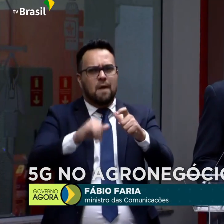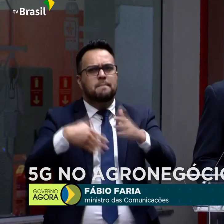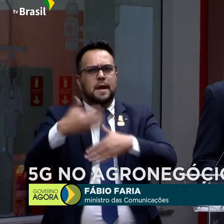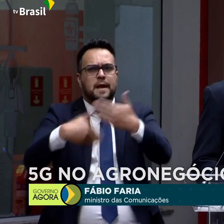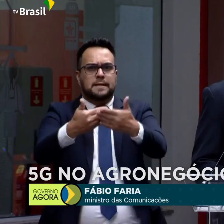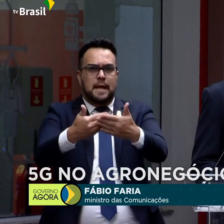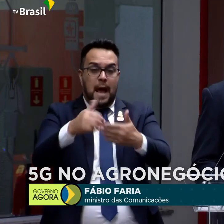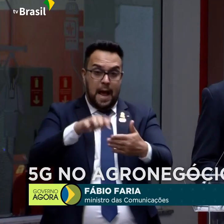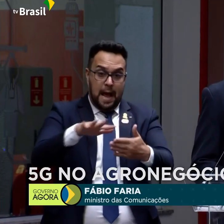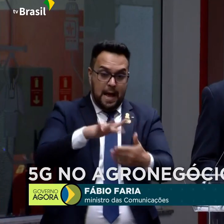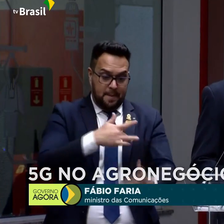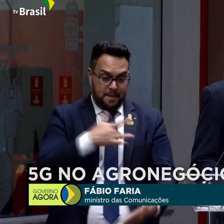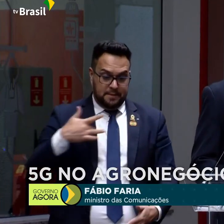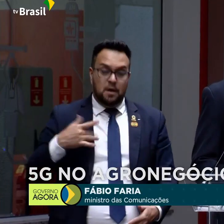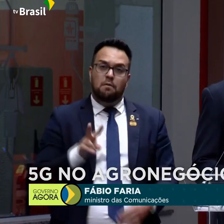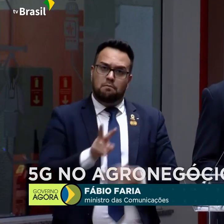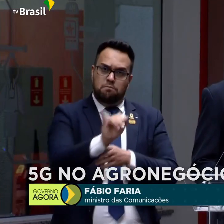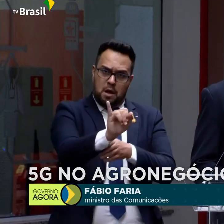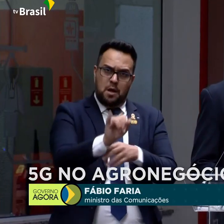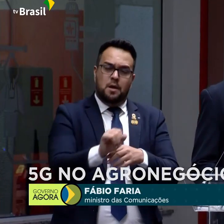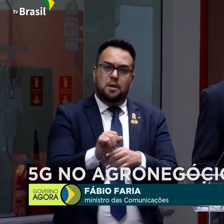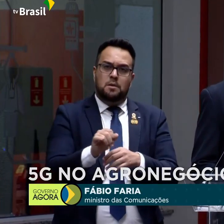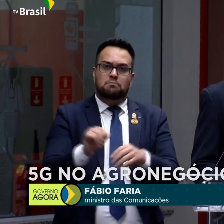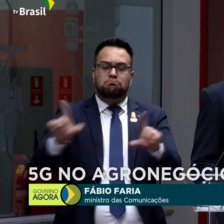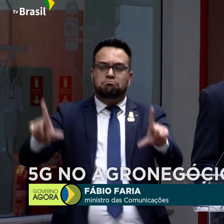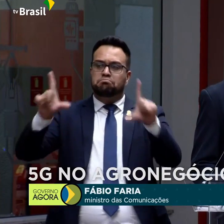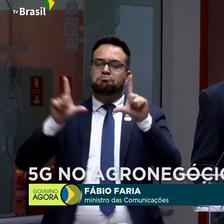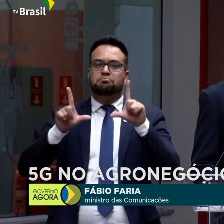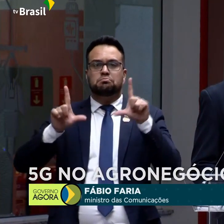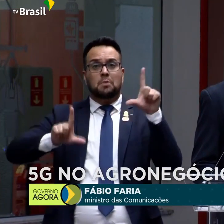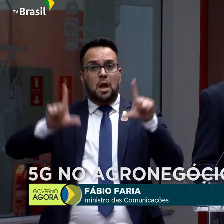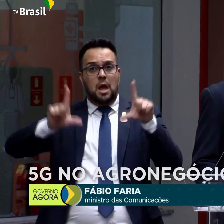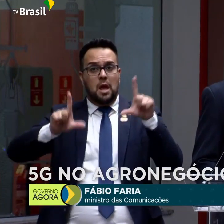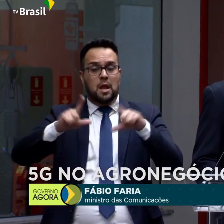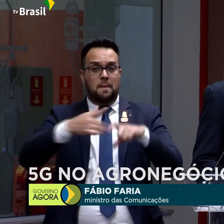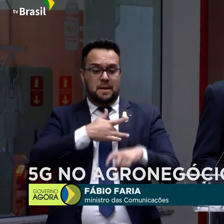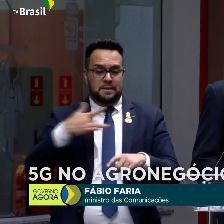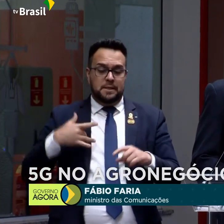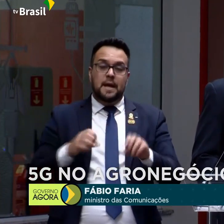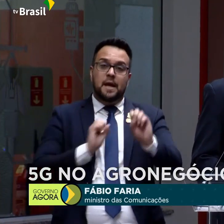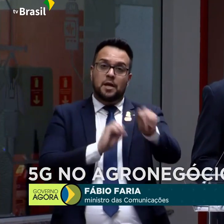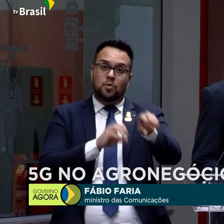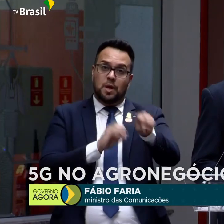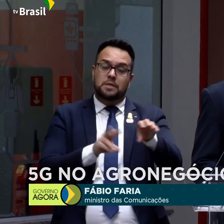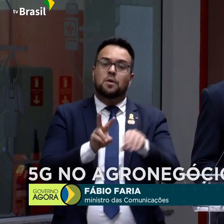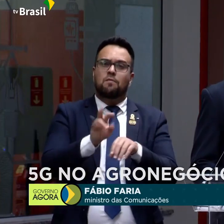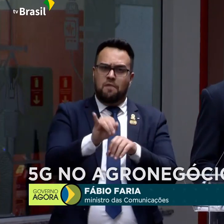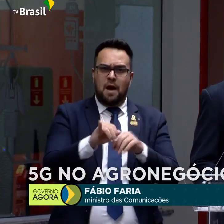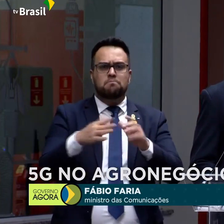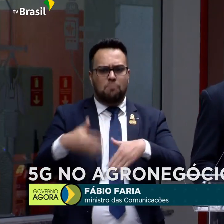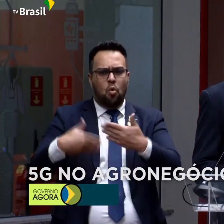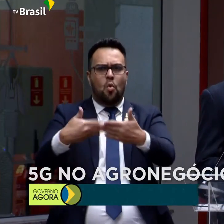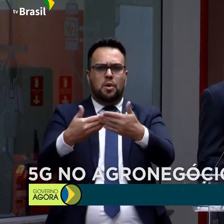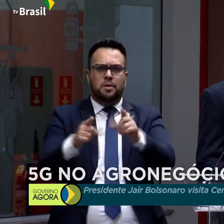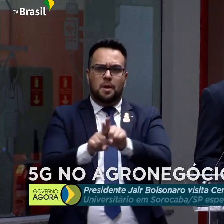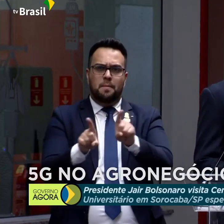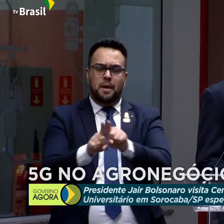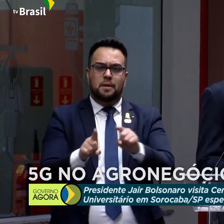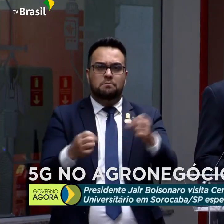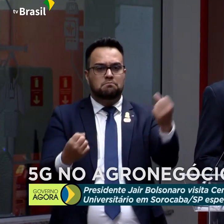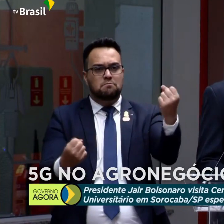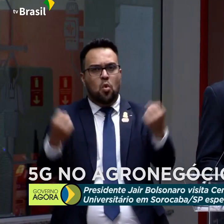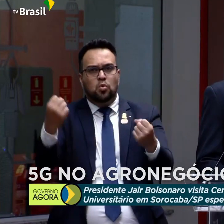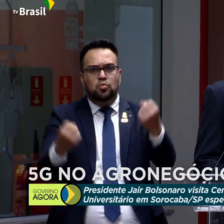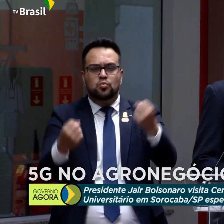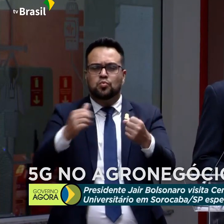de medicina, teremos saúde, teremos telemedicina. No setor de educação, os setores, o setor